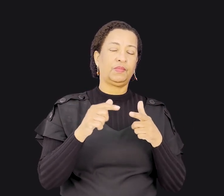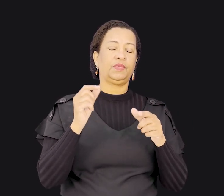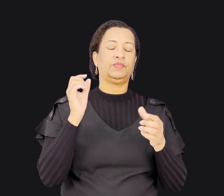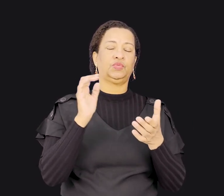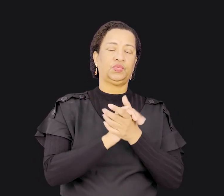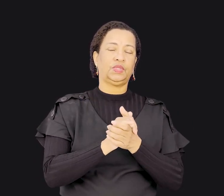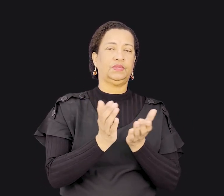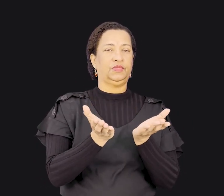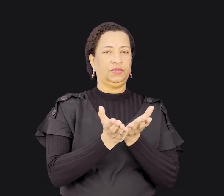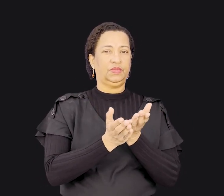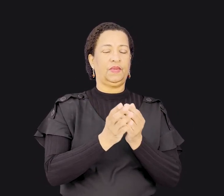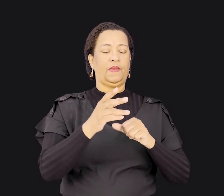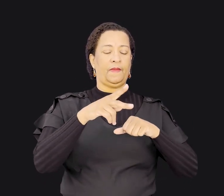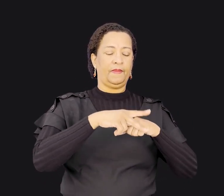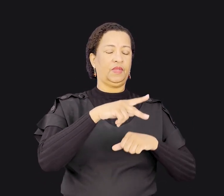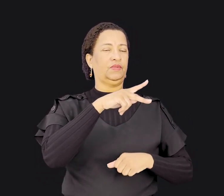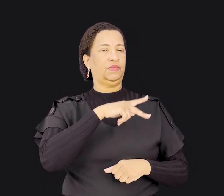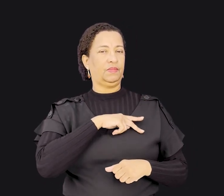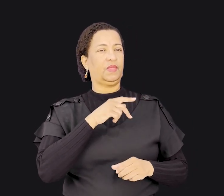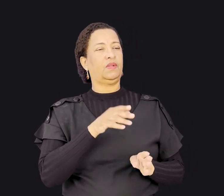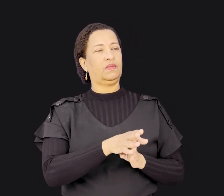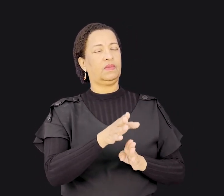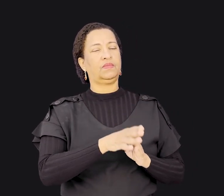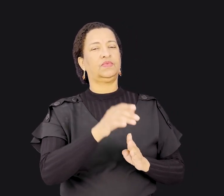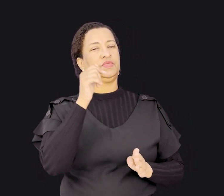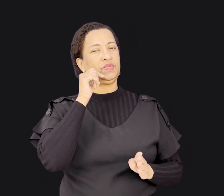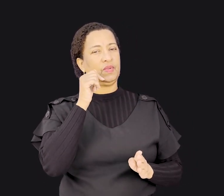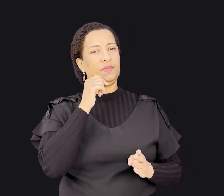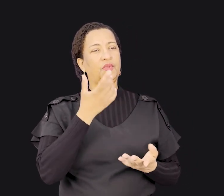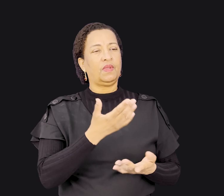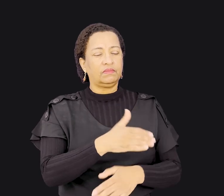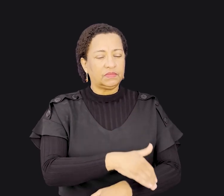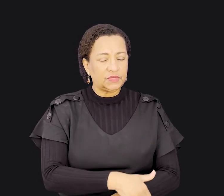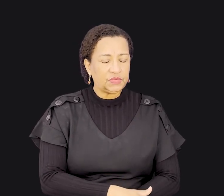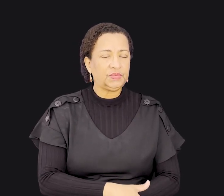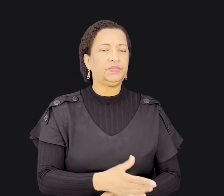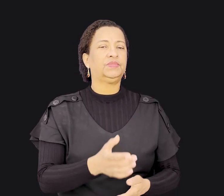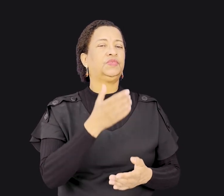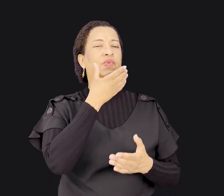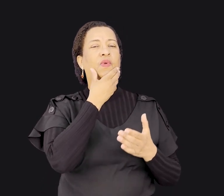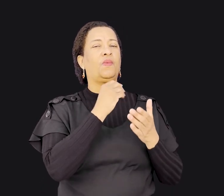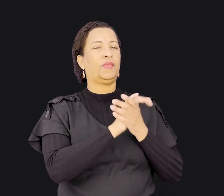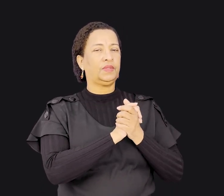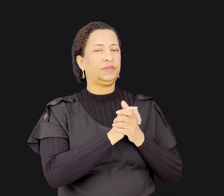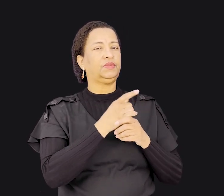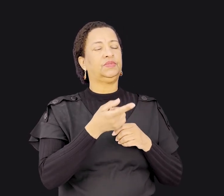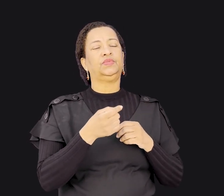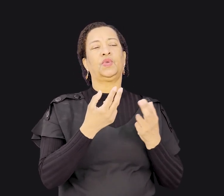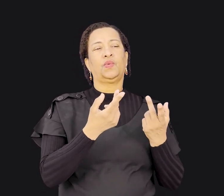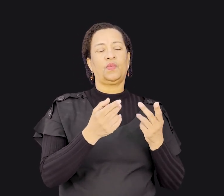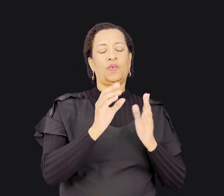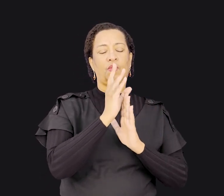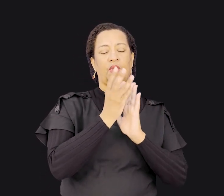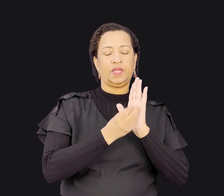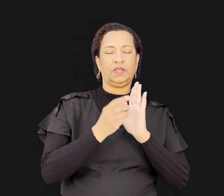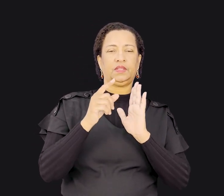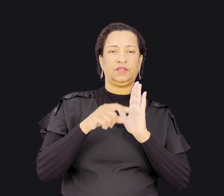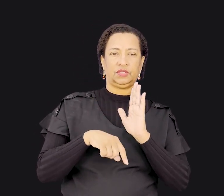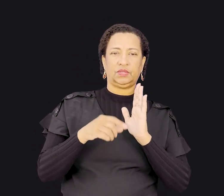Paulo aconselham a mulher a ser submissa a seu marido como a igreja é submissa a Cristo. Ser submissa é fácil, mas não é esse o